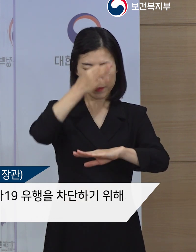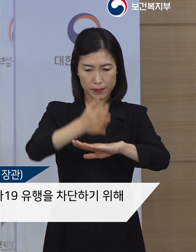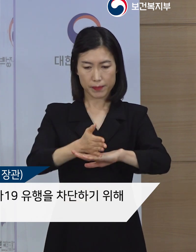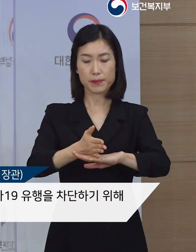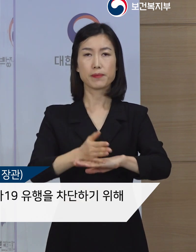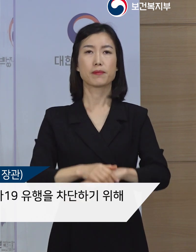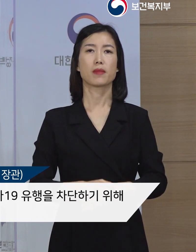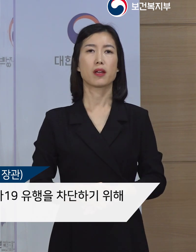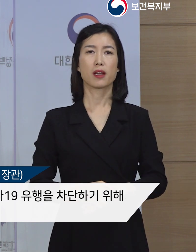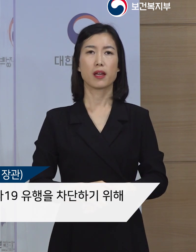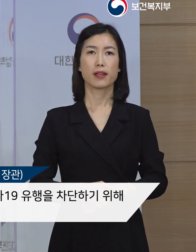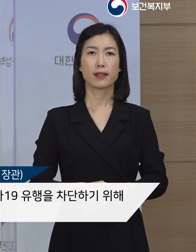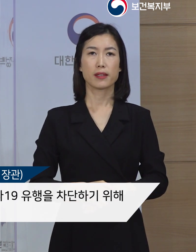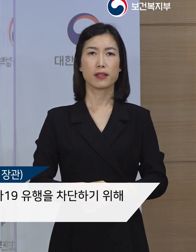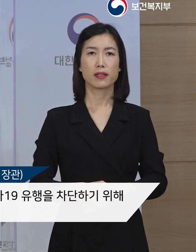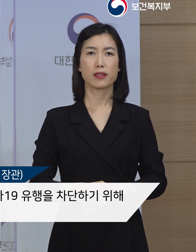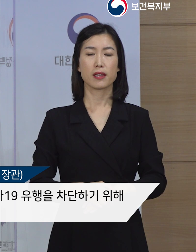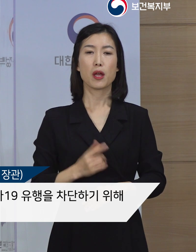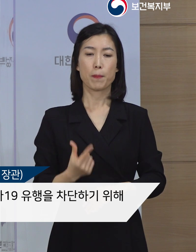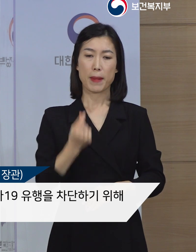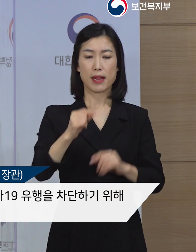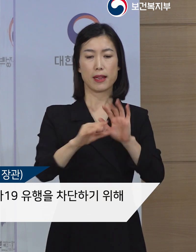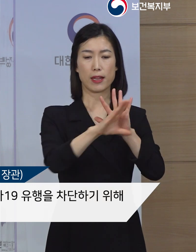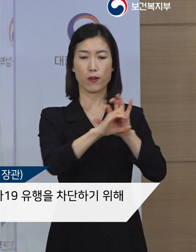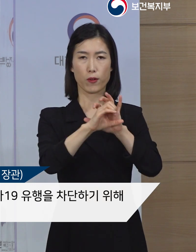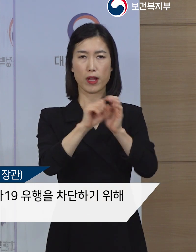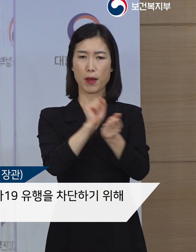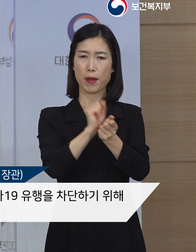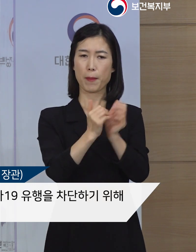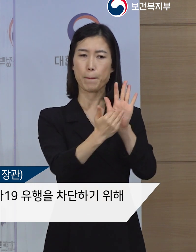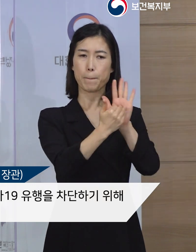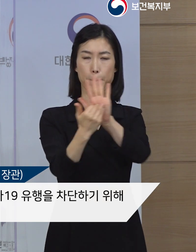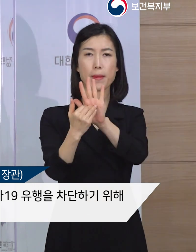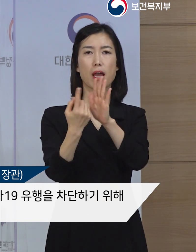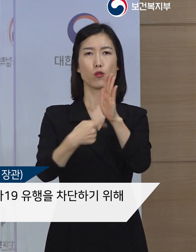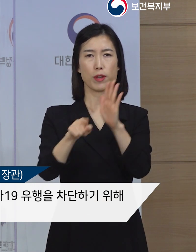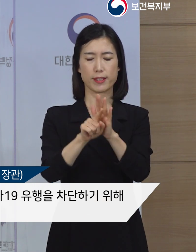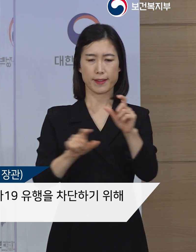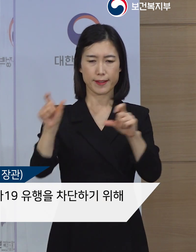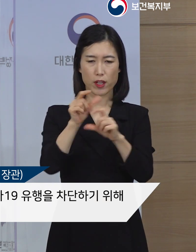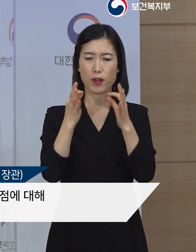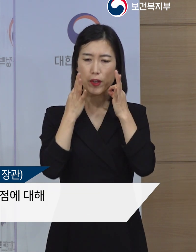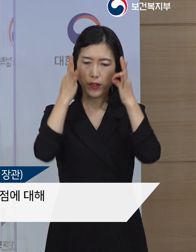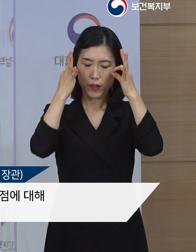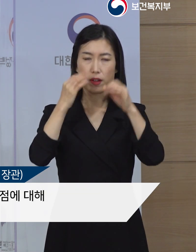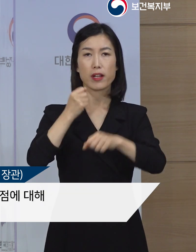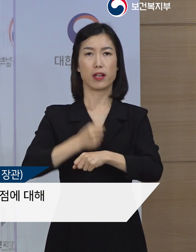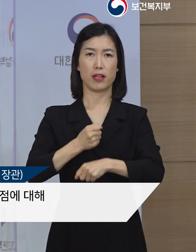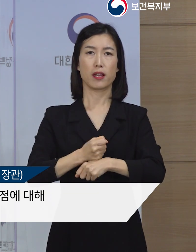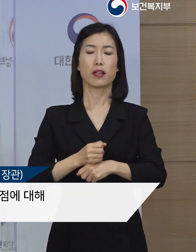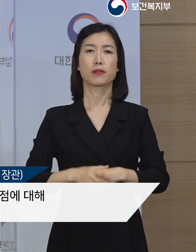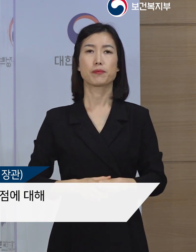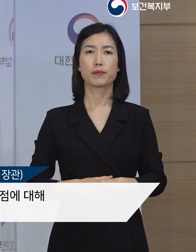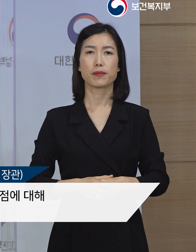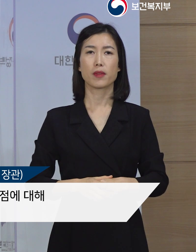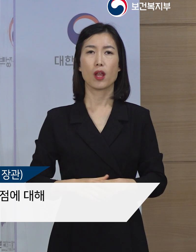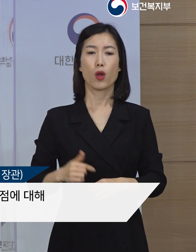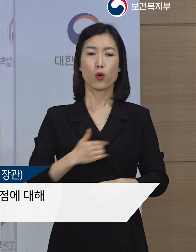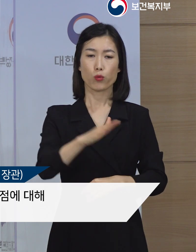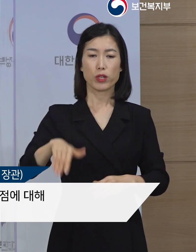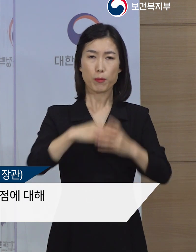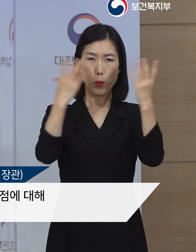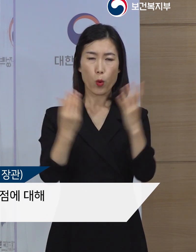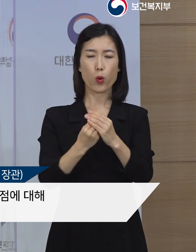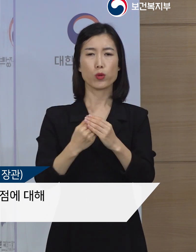송구스러우며 한시라도 빨리 코로나19 유행을 차단하기 위해 총력을 다하겠습니다. 우리 모두의 안전을